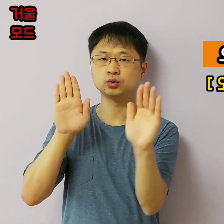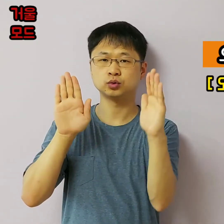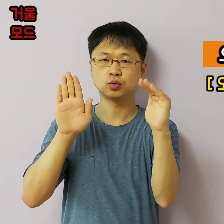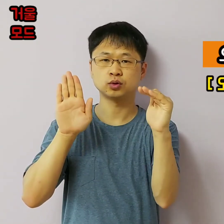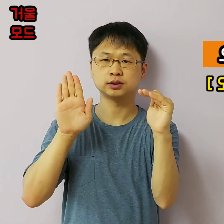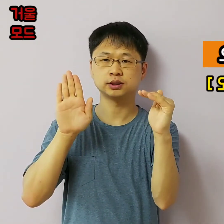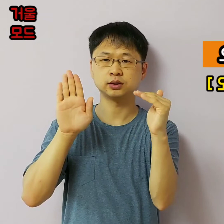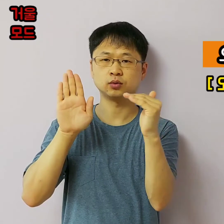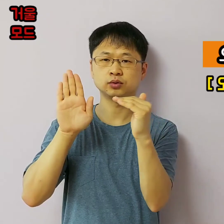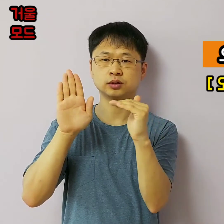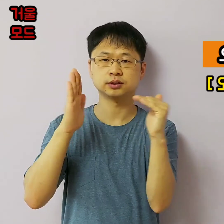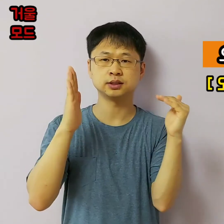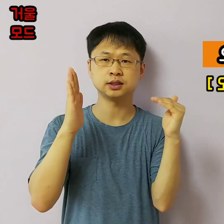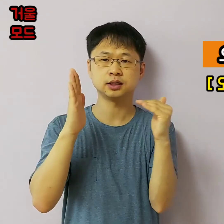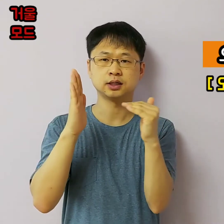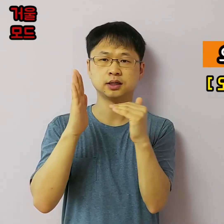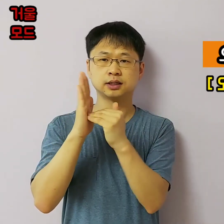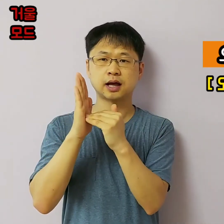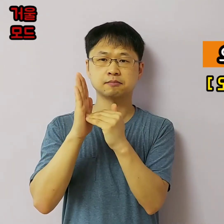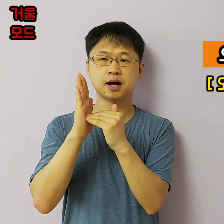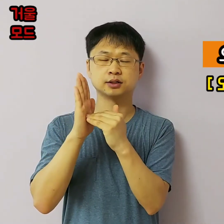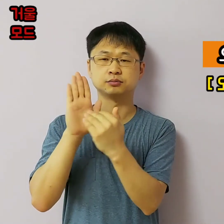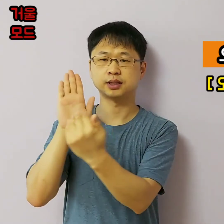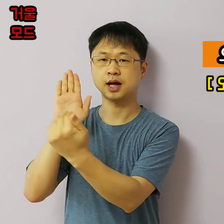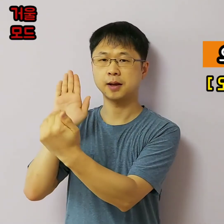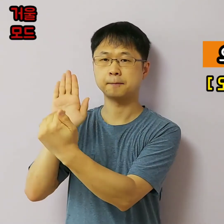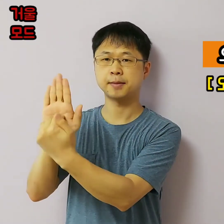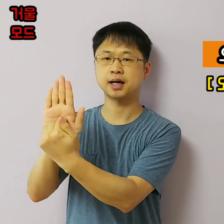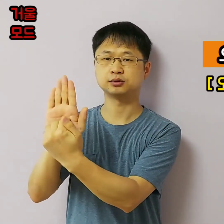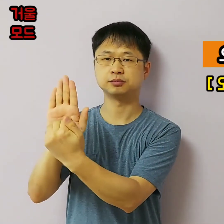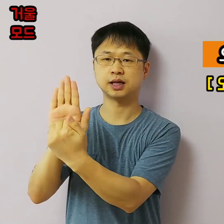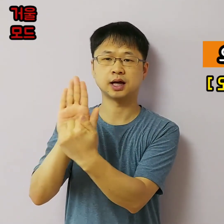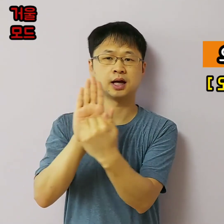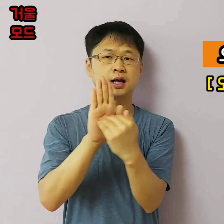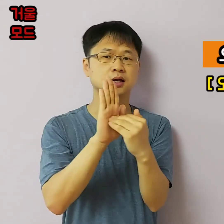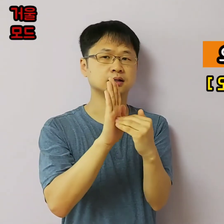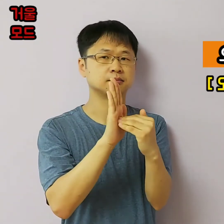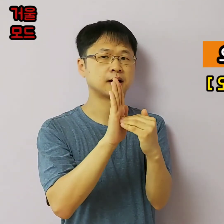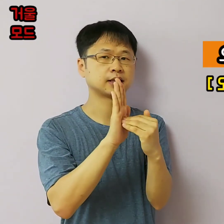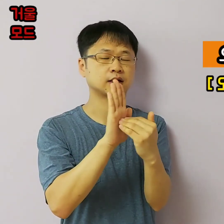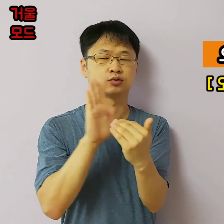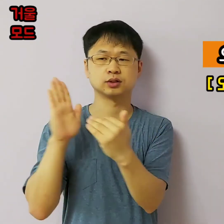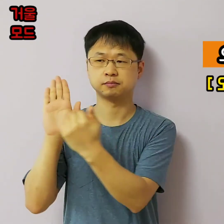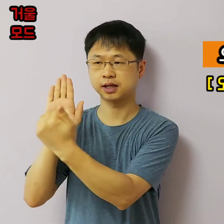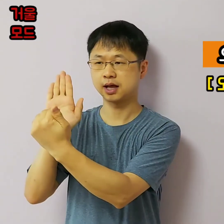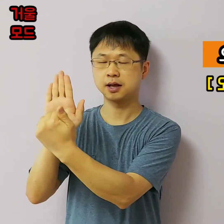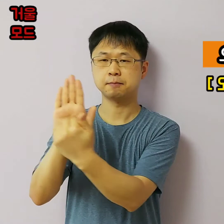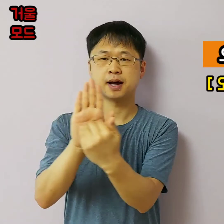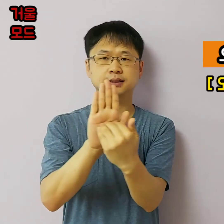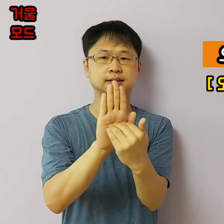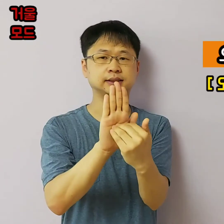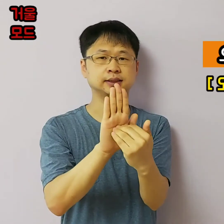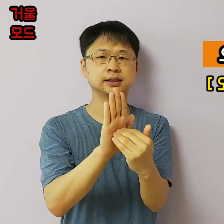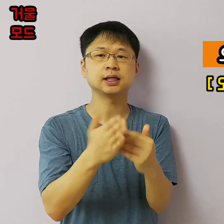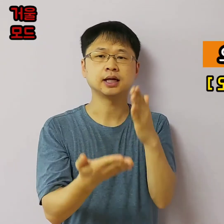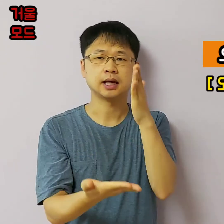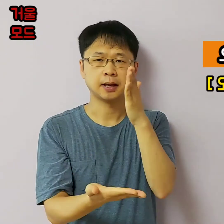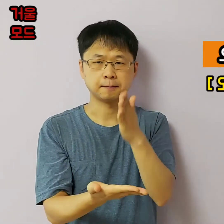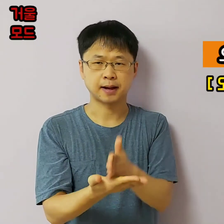오른손 손끝이 오는 것을 딱 막아줍니다. 막아줍니다. 그럼 막다라는 수어가 됩니다. 막지